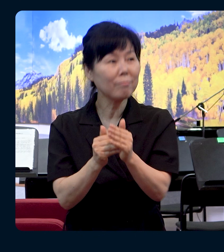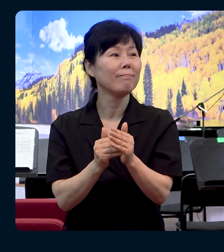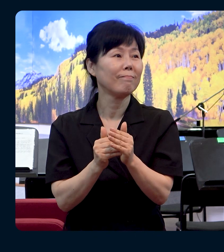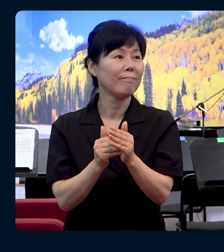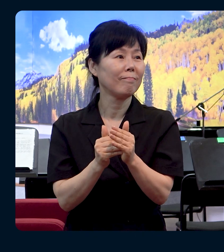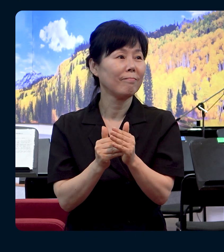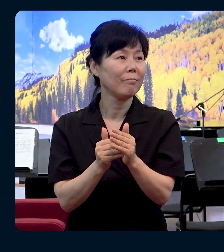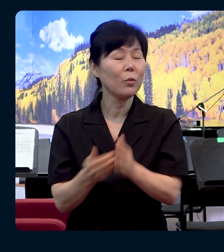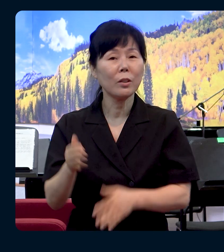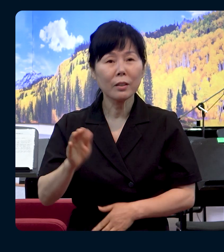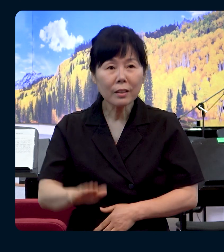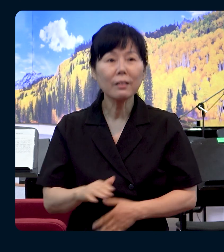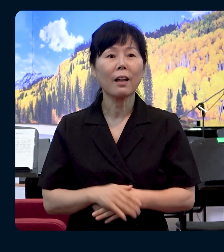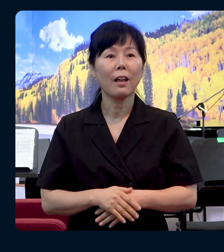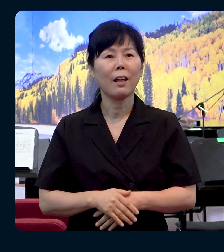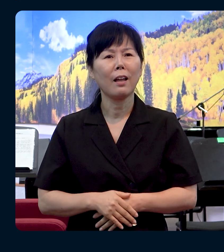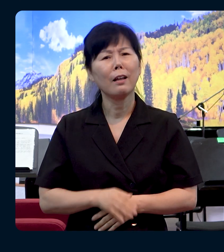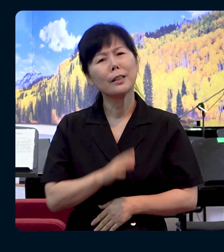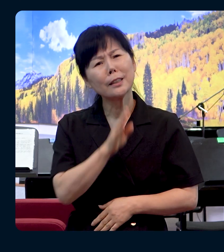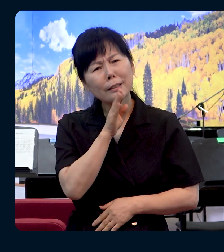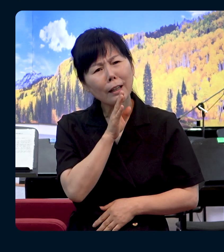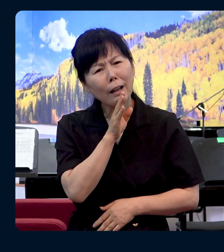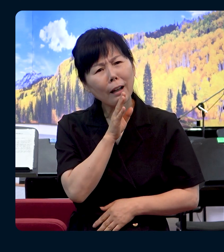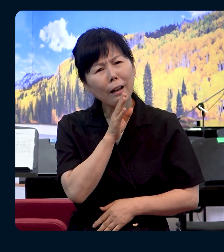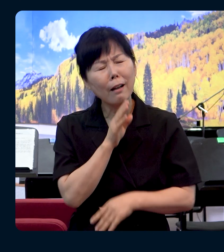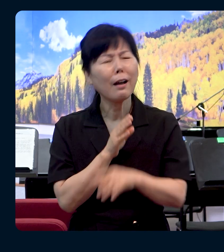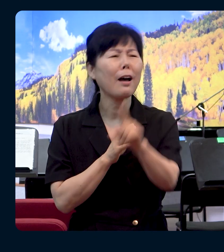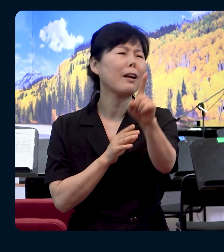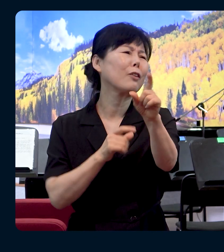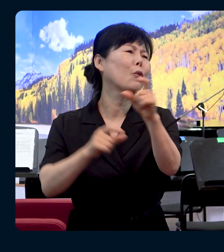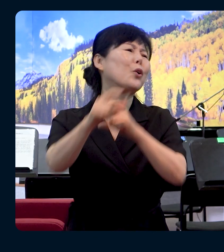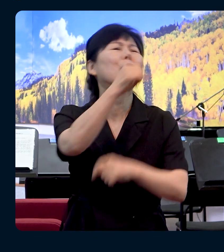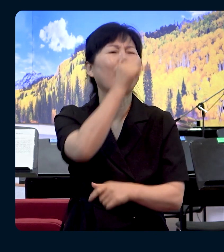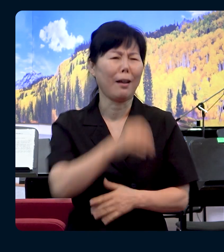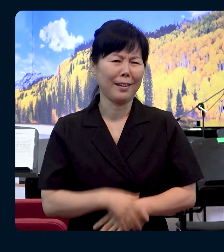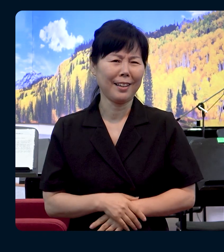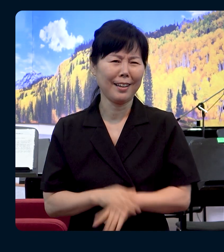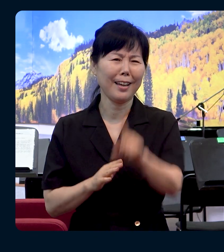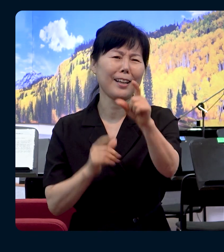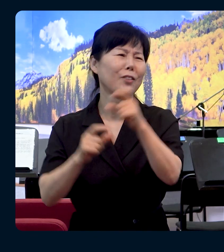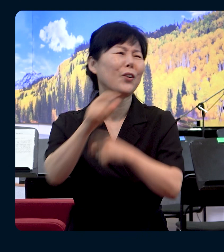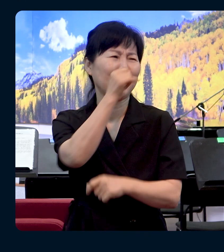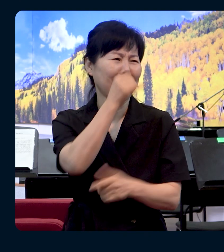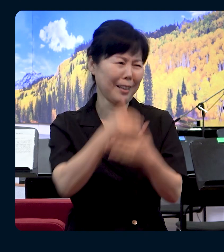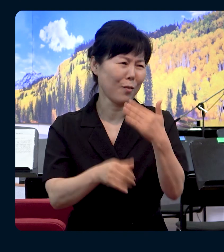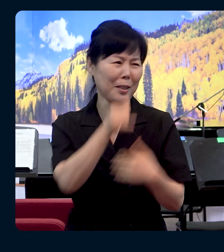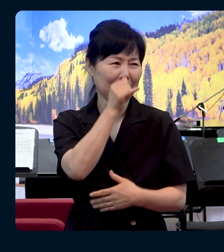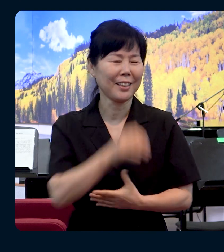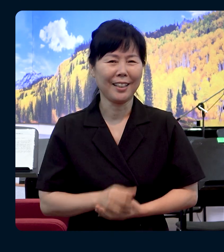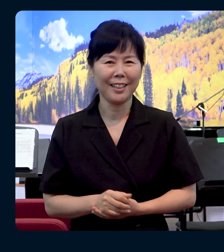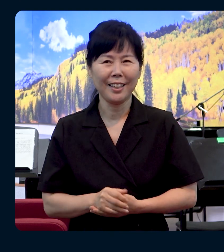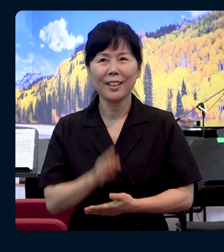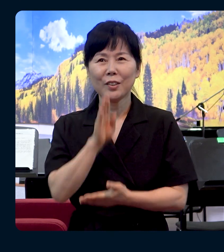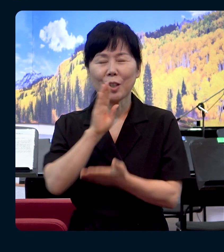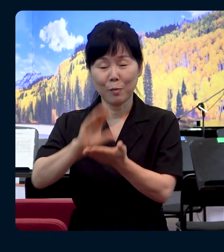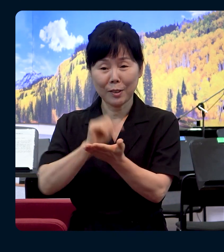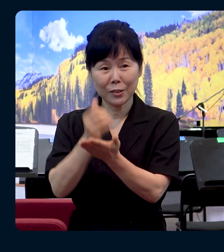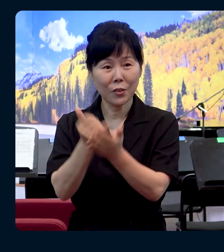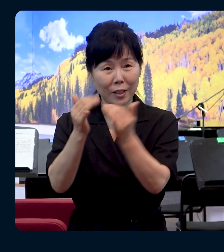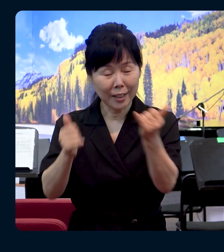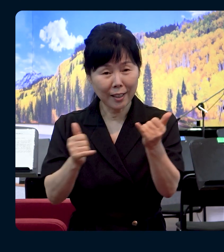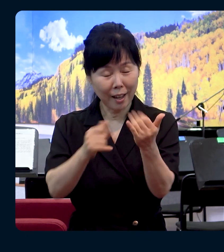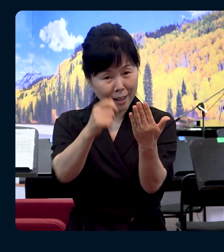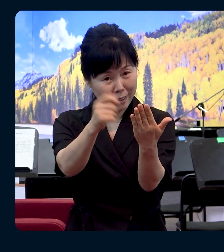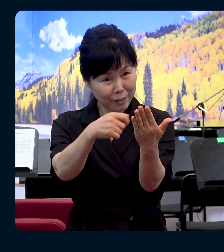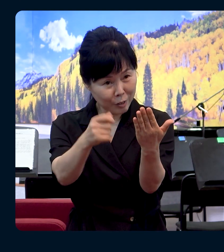그런데 사실은 하나가 더 남아 있습니다. 그러니까 골로새서 말씀을 가지고 참된 그리스도인의